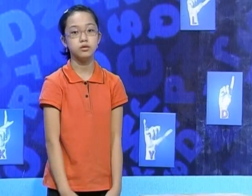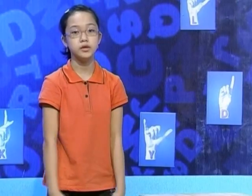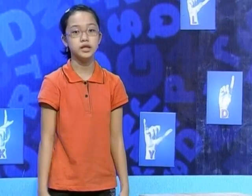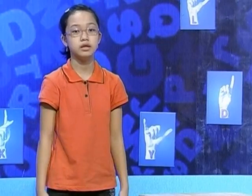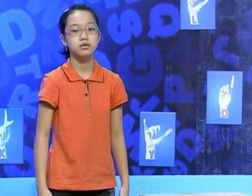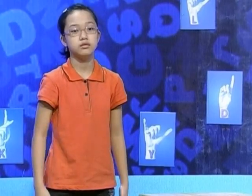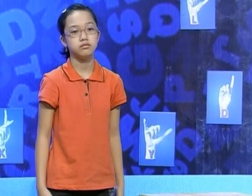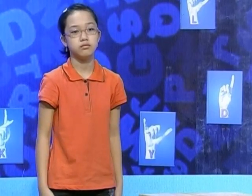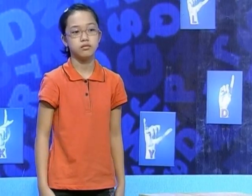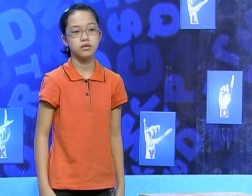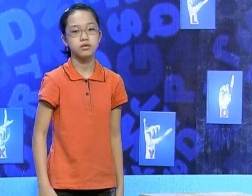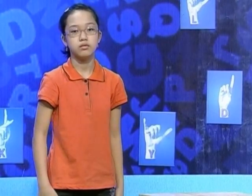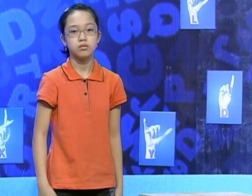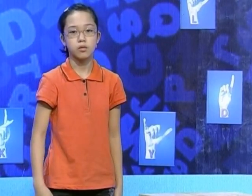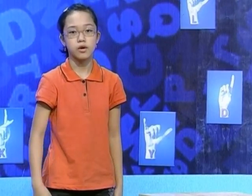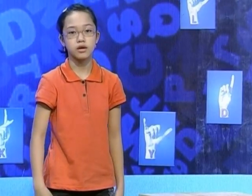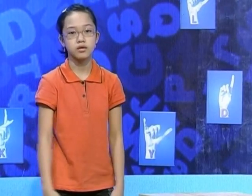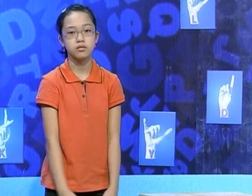Hãy cùng quan sát bạn làm ký hiệu quần đùi nhé.